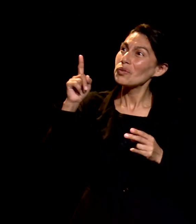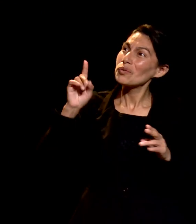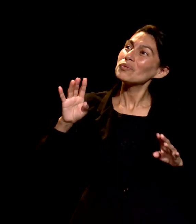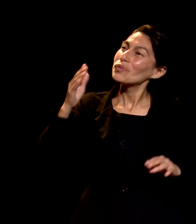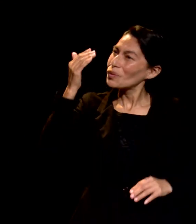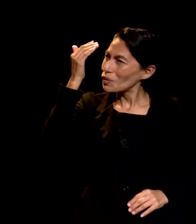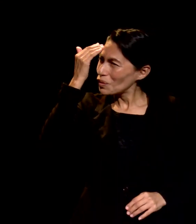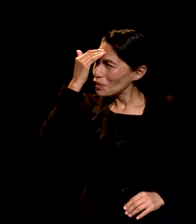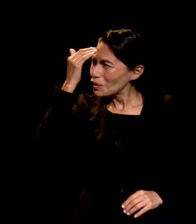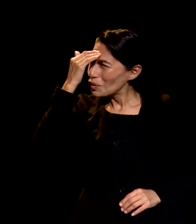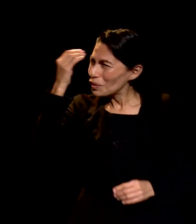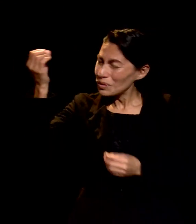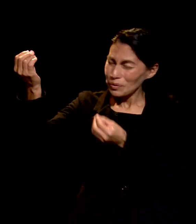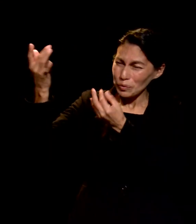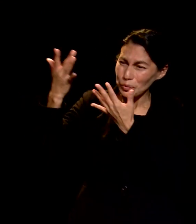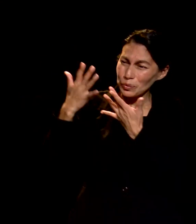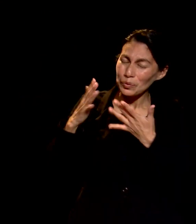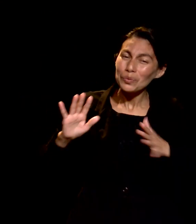necesidad